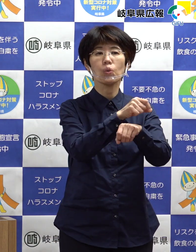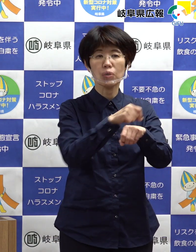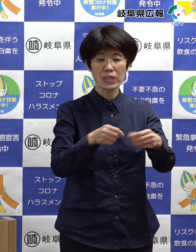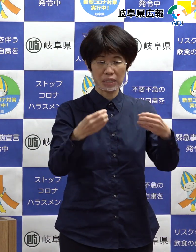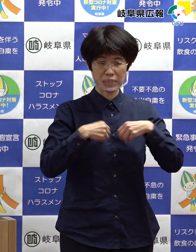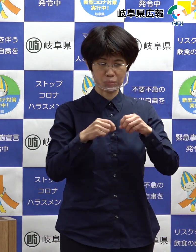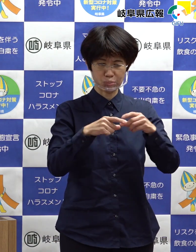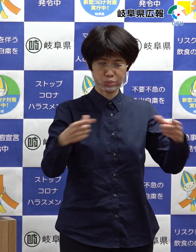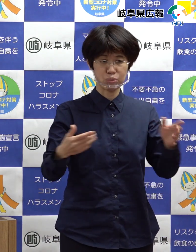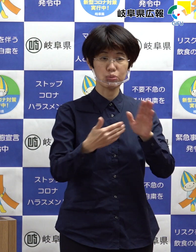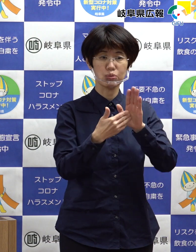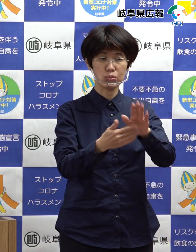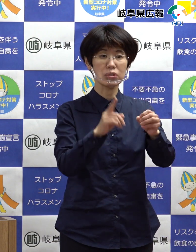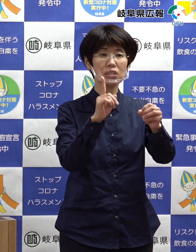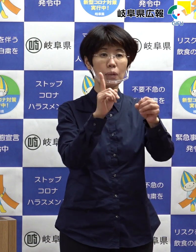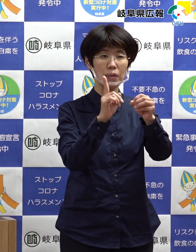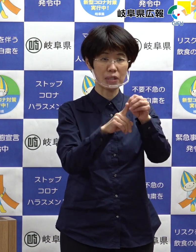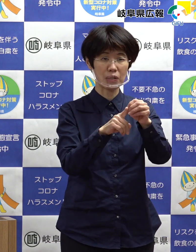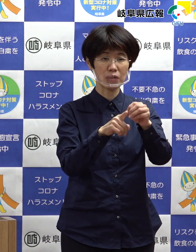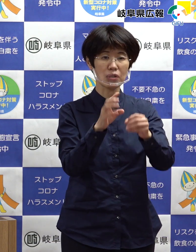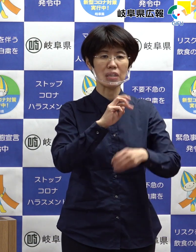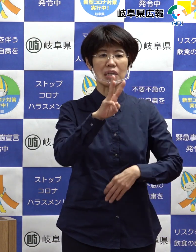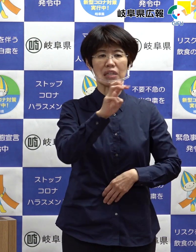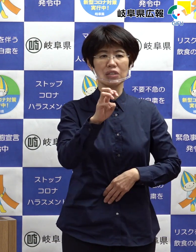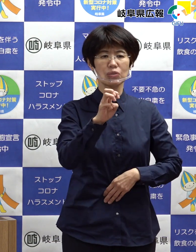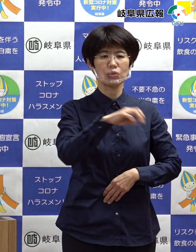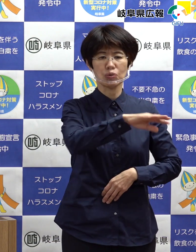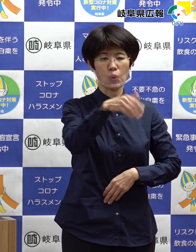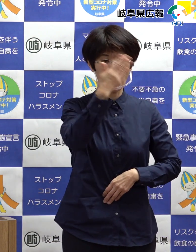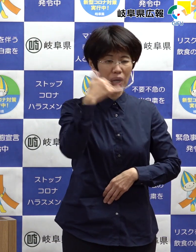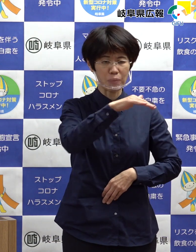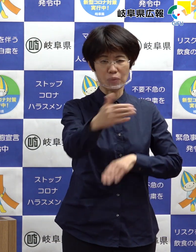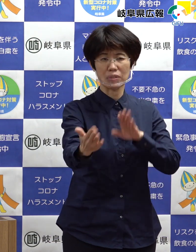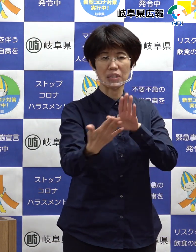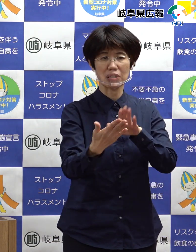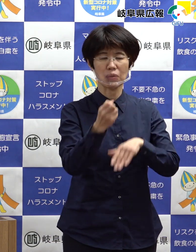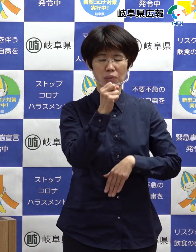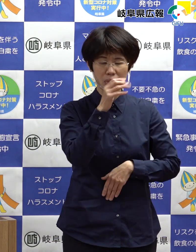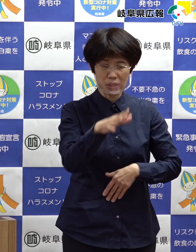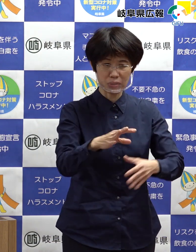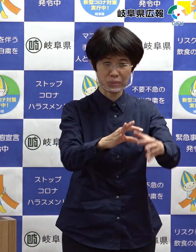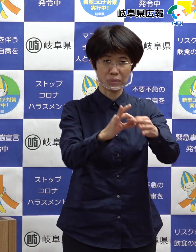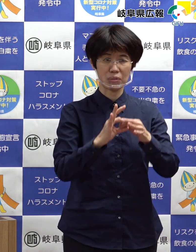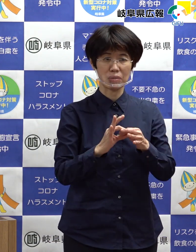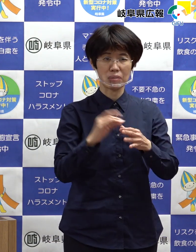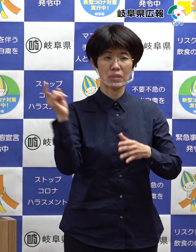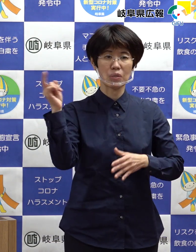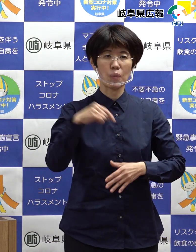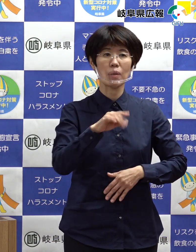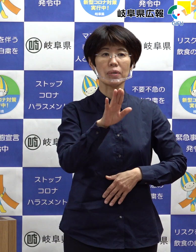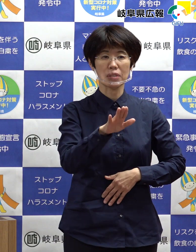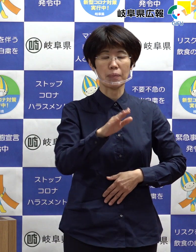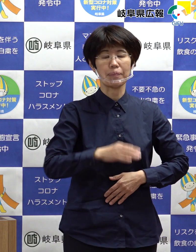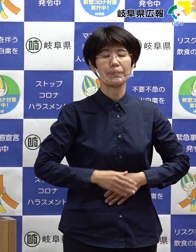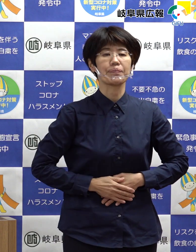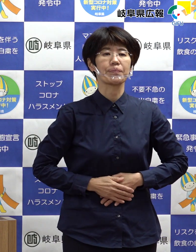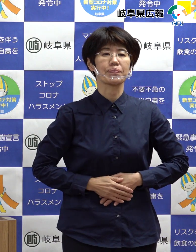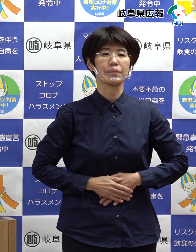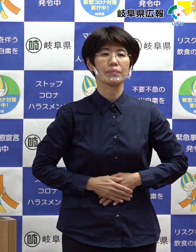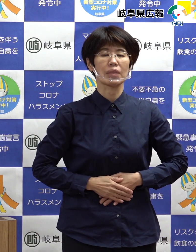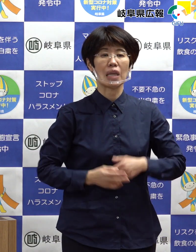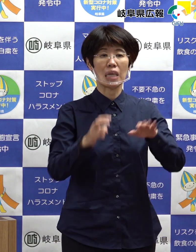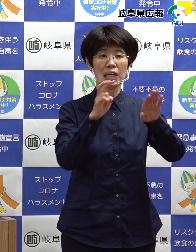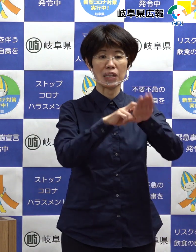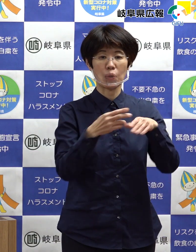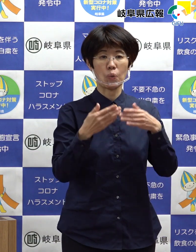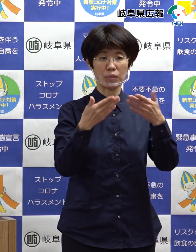感染拡大防止という観点では、30代以下の若者に対する対策をよろしくお願いしたいという話でございました。また医療